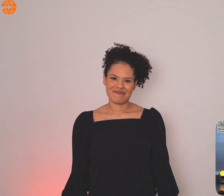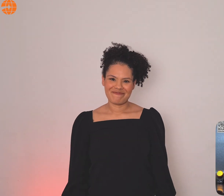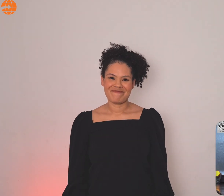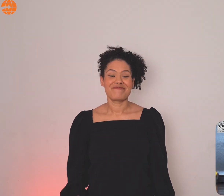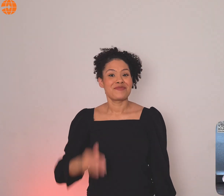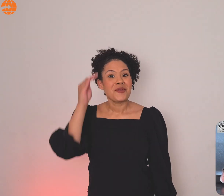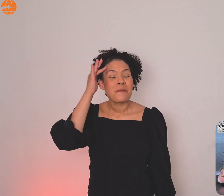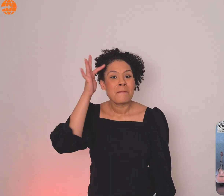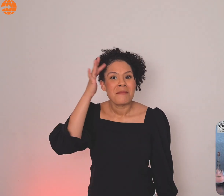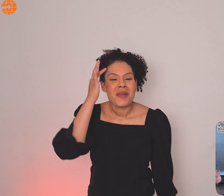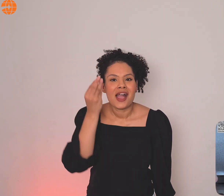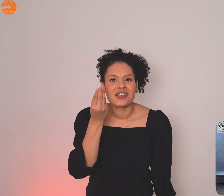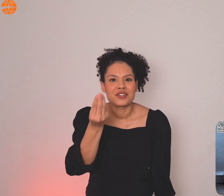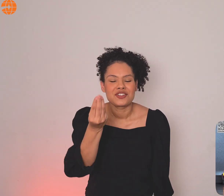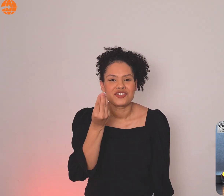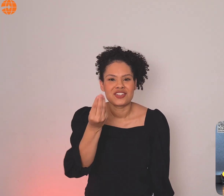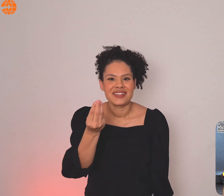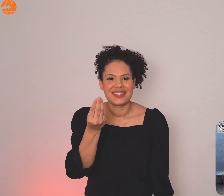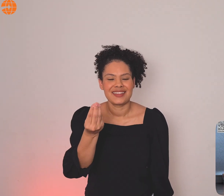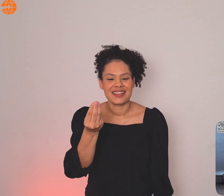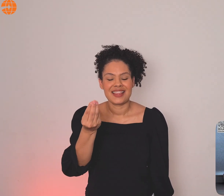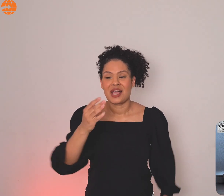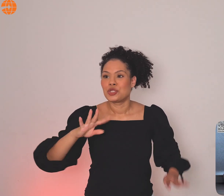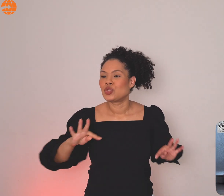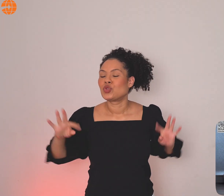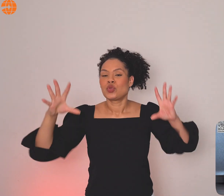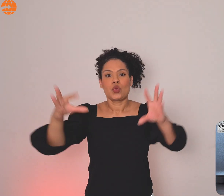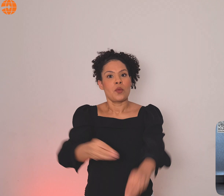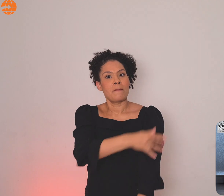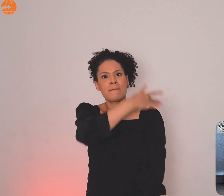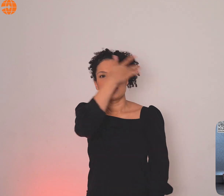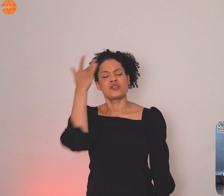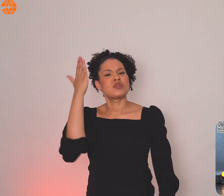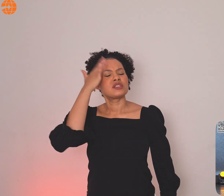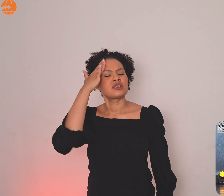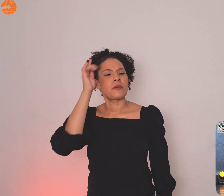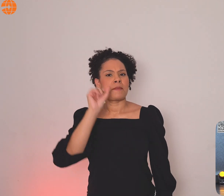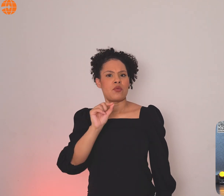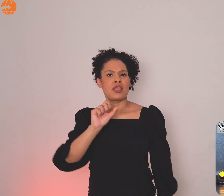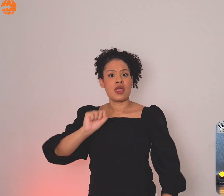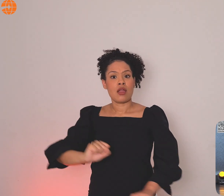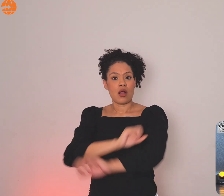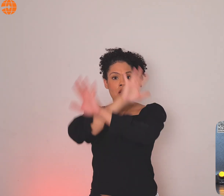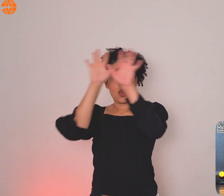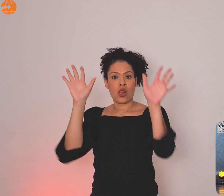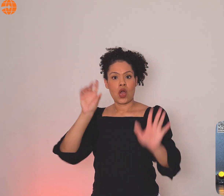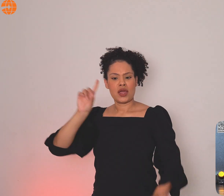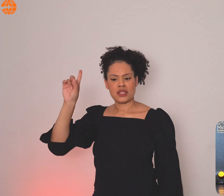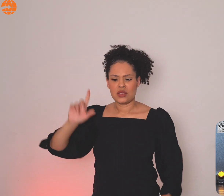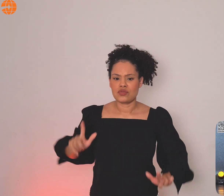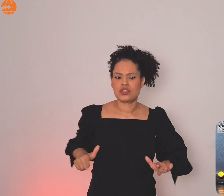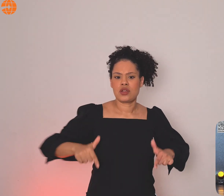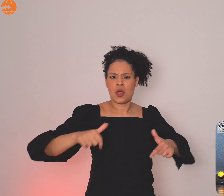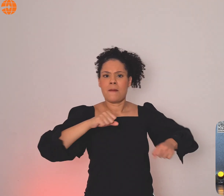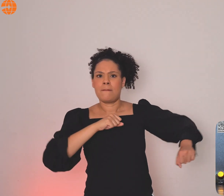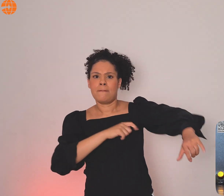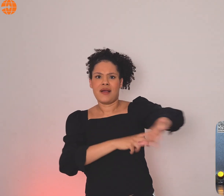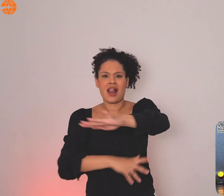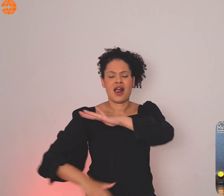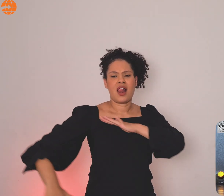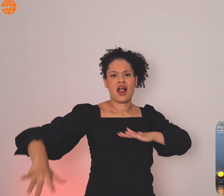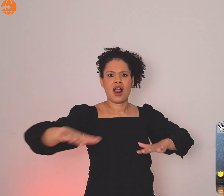Todo mundo vai saber que quando a glória de Deus é manifesta, o mal recua e o poder de